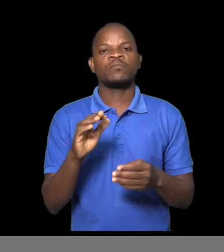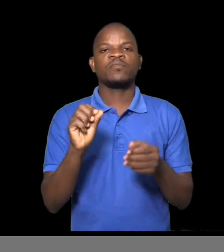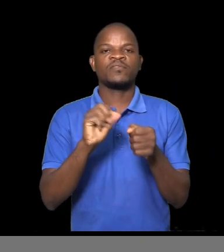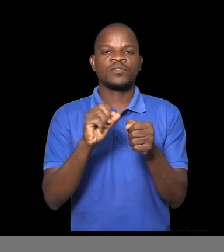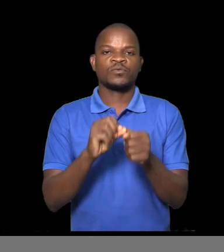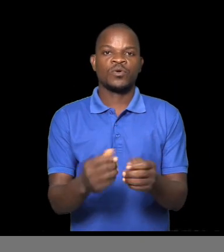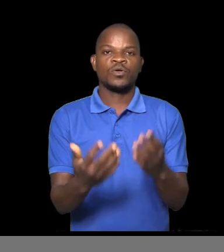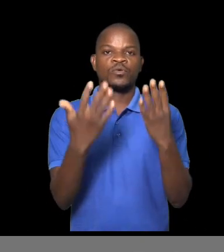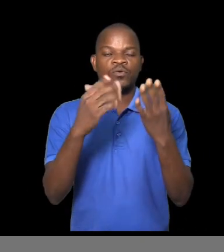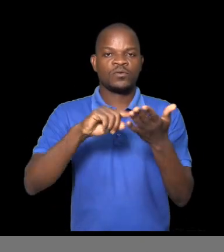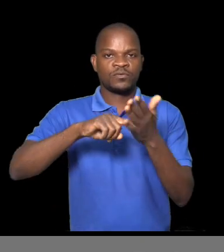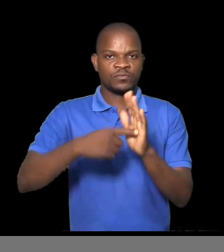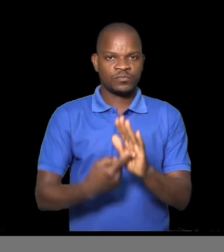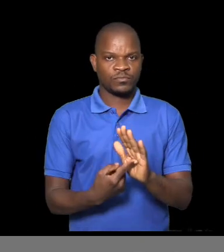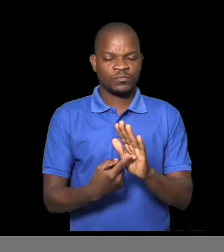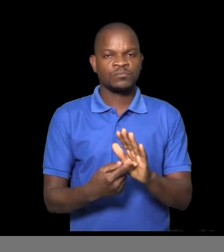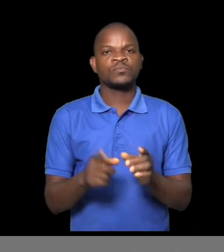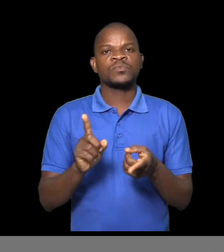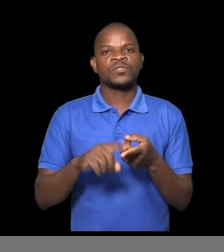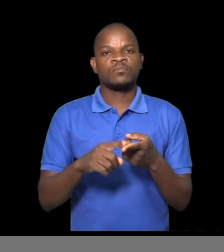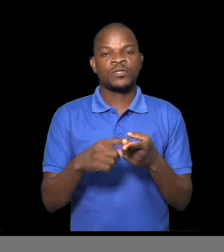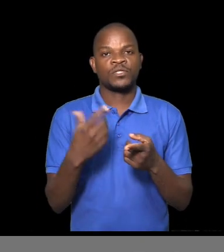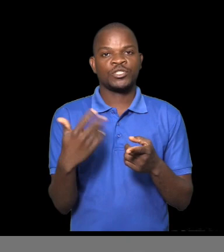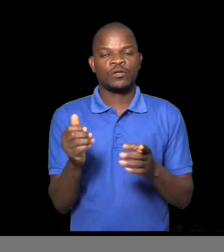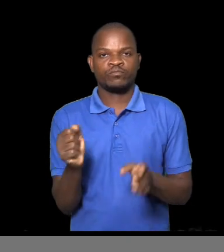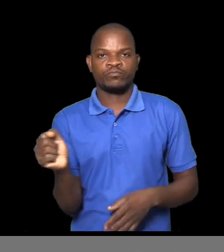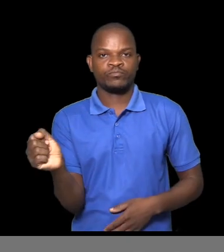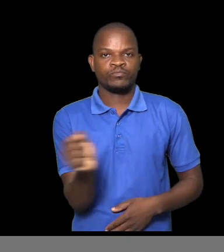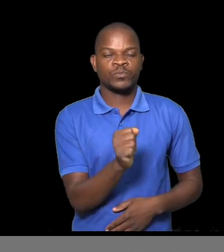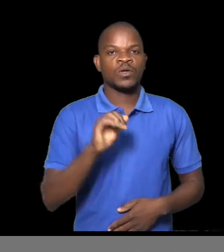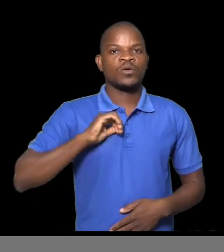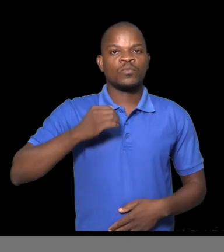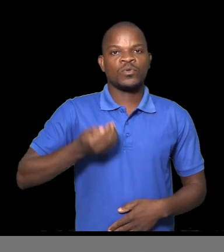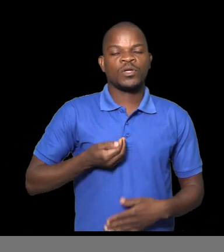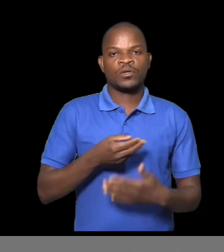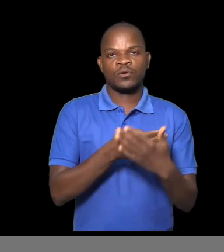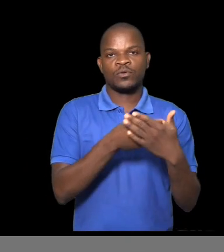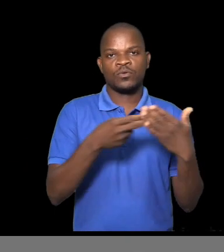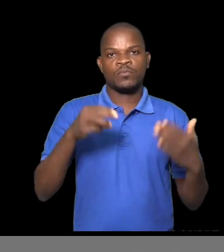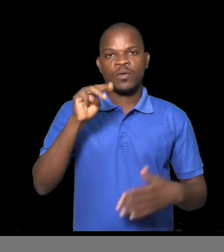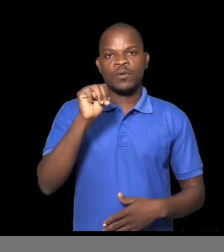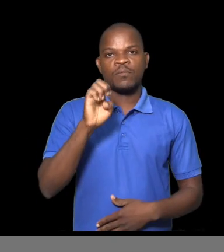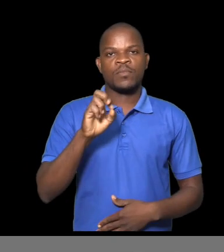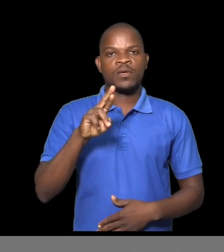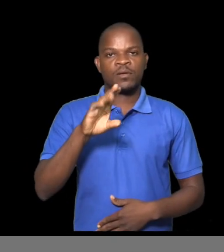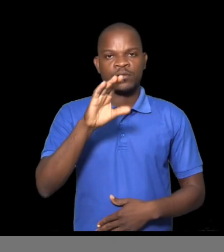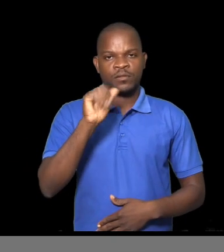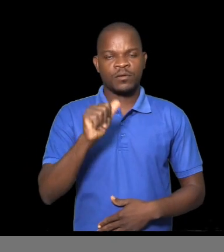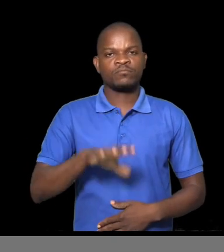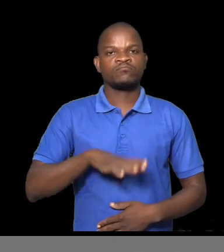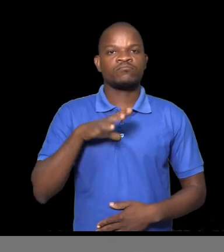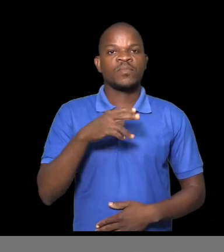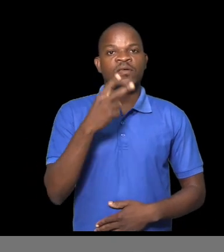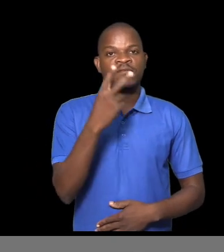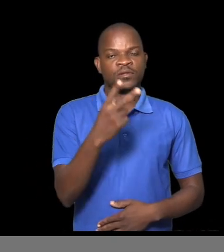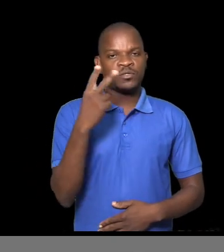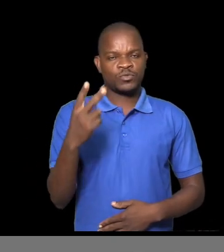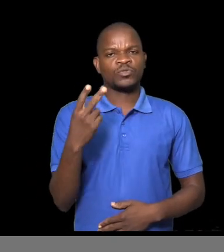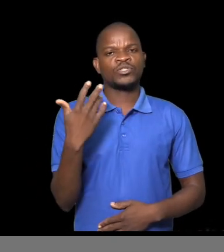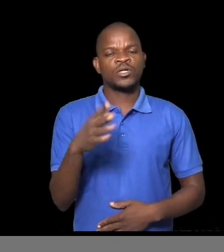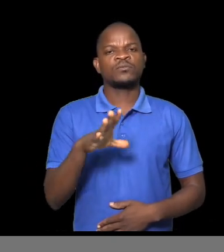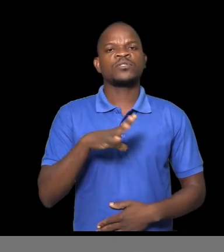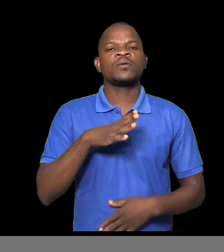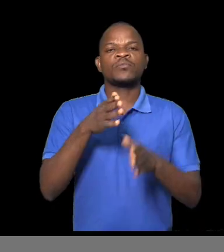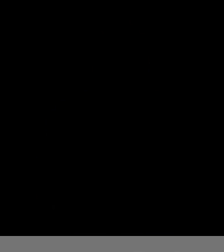nona legislatura. Dos investidos está Mércia Felipe, deputada com 22 anos e com